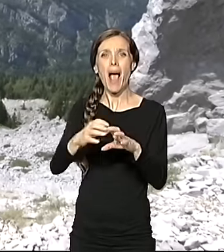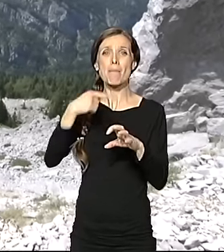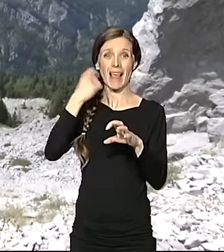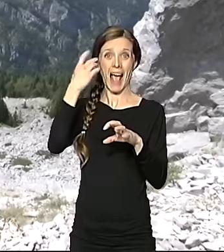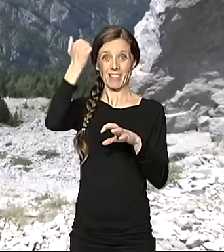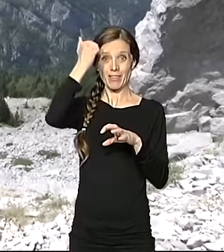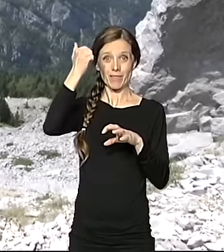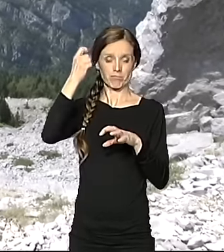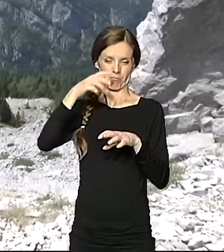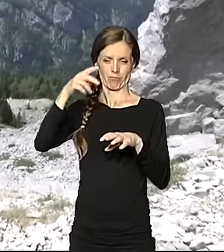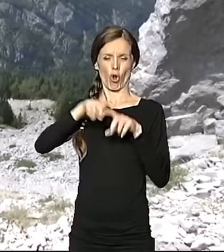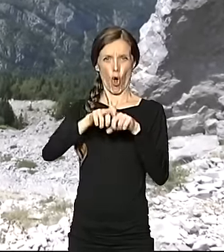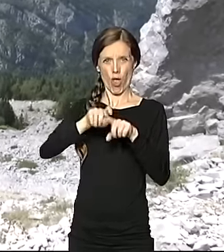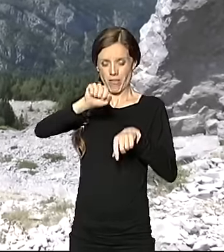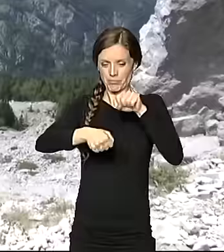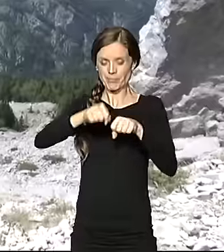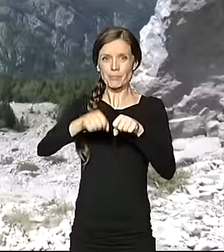naših nogu.